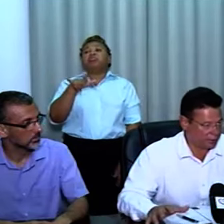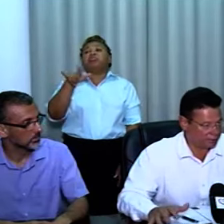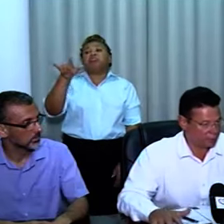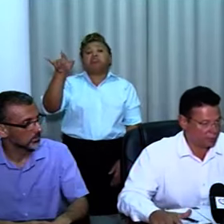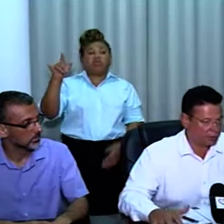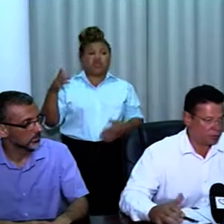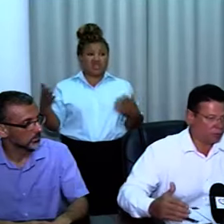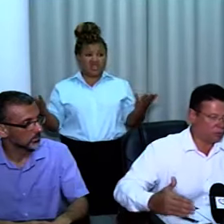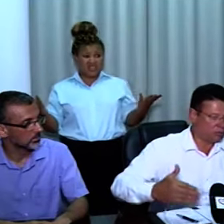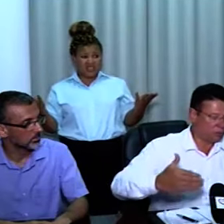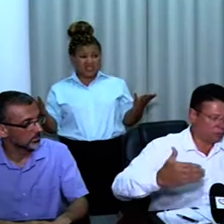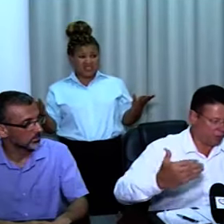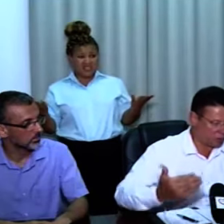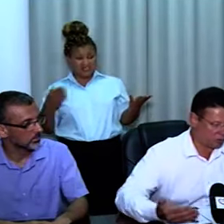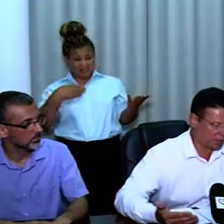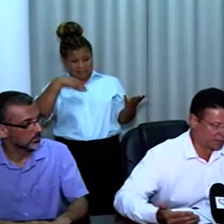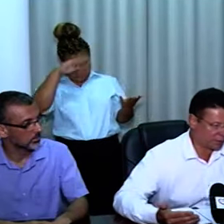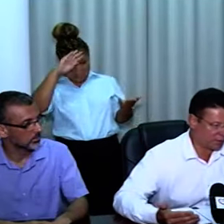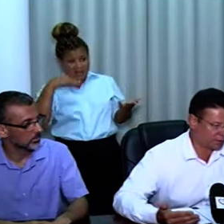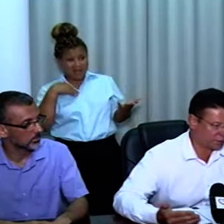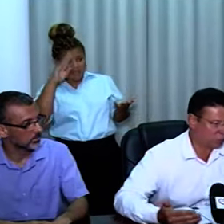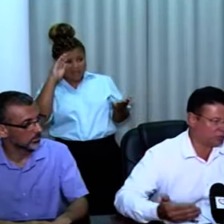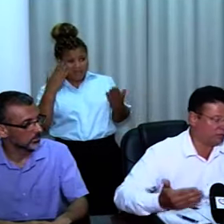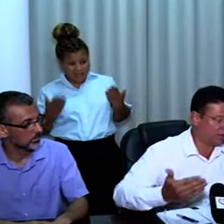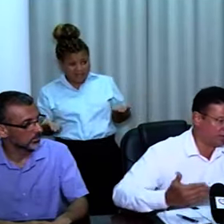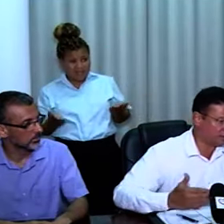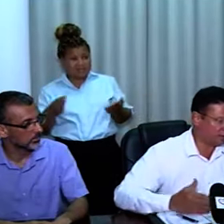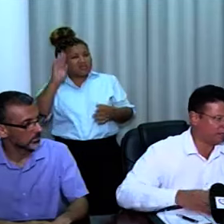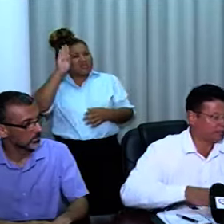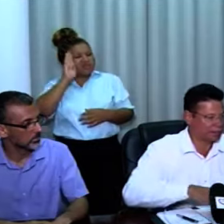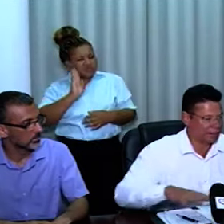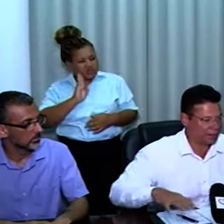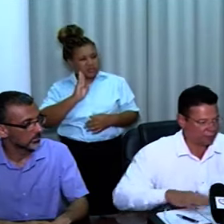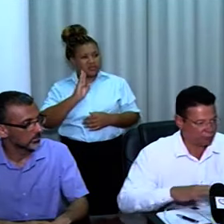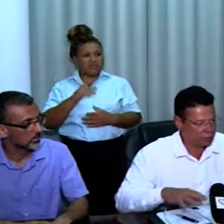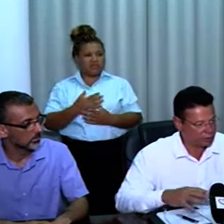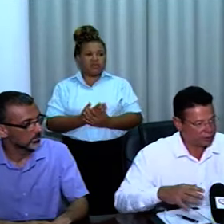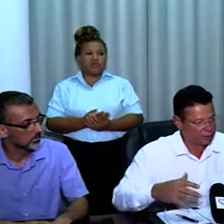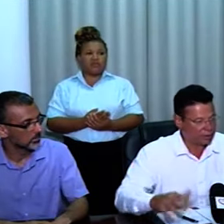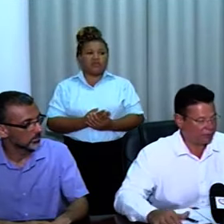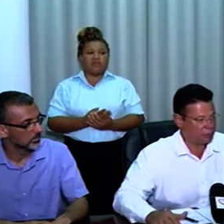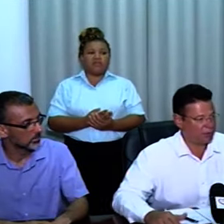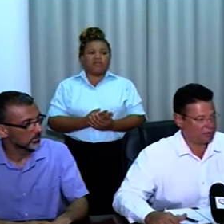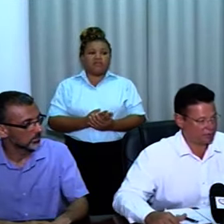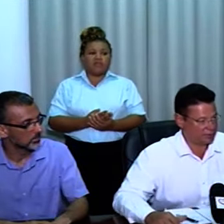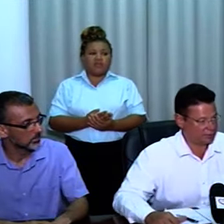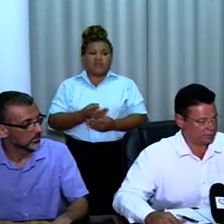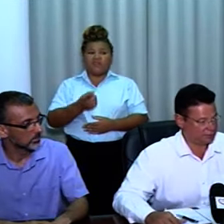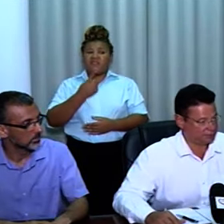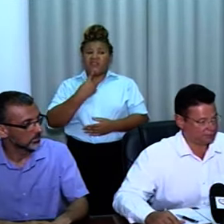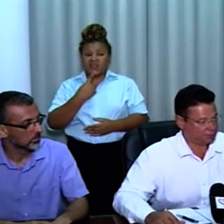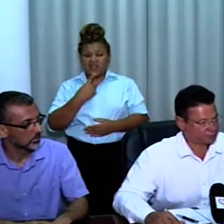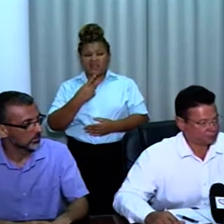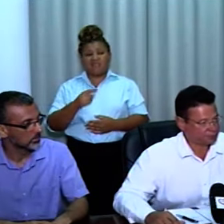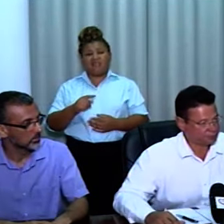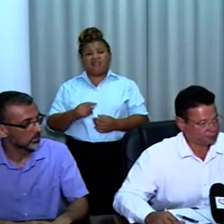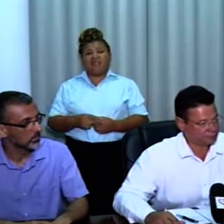entré. Nous disons, pas besoin de voyager, ce n'est pas essentiel. Nous continuons à voyager, nous avons la foule. Il ne peut pas faire la vie facile.